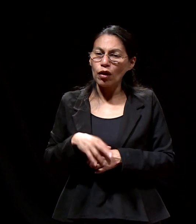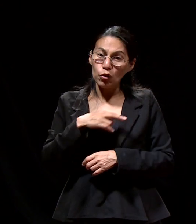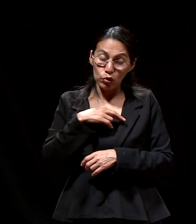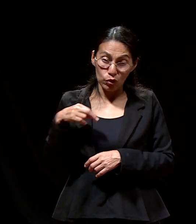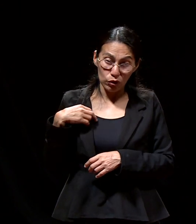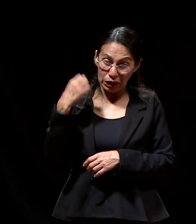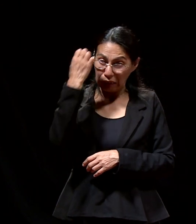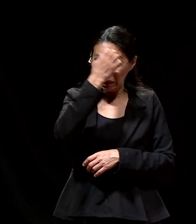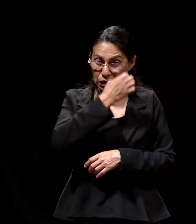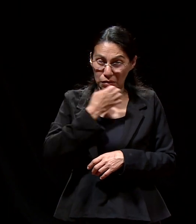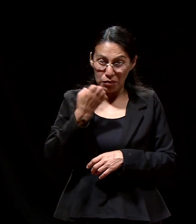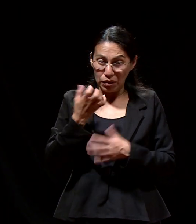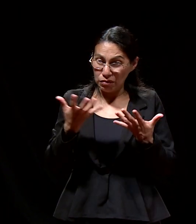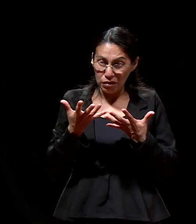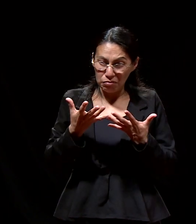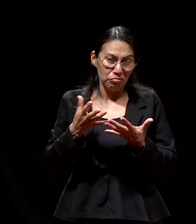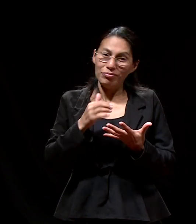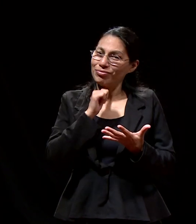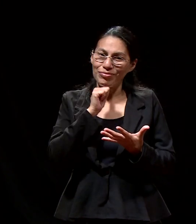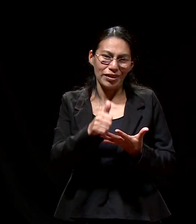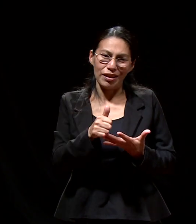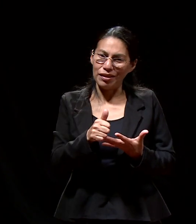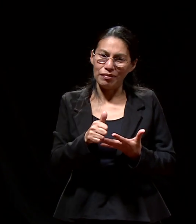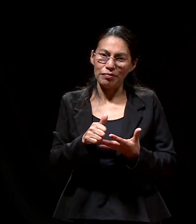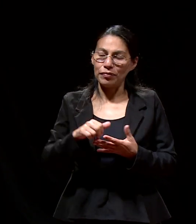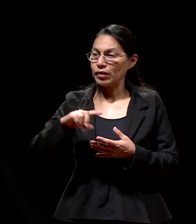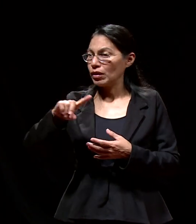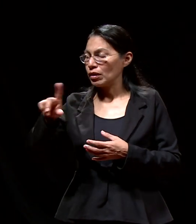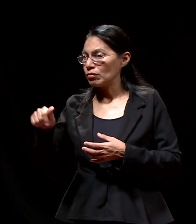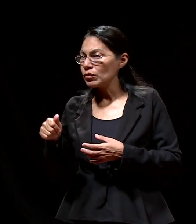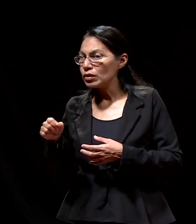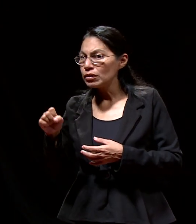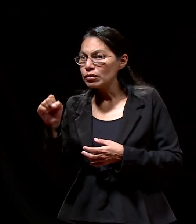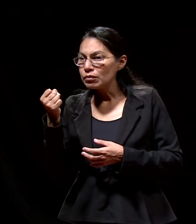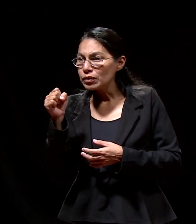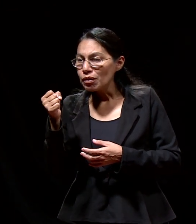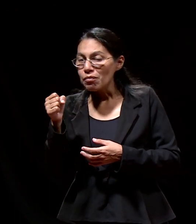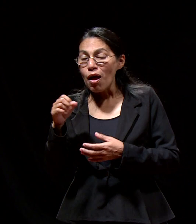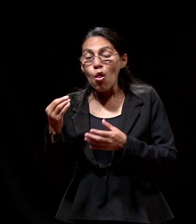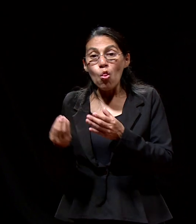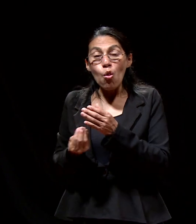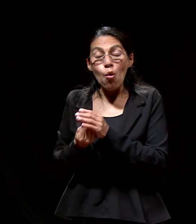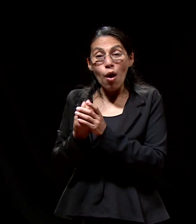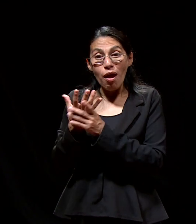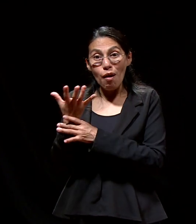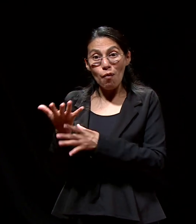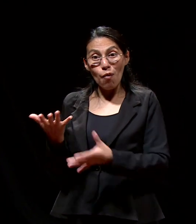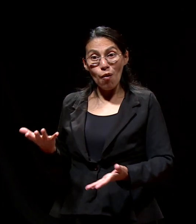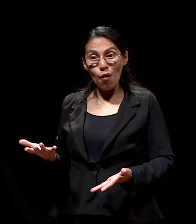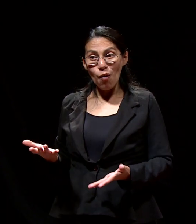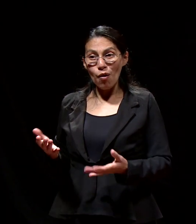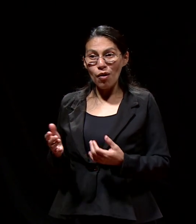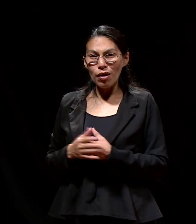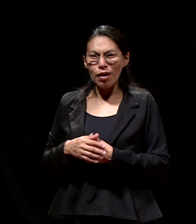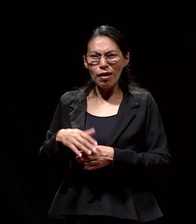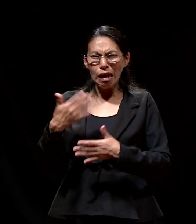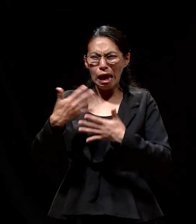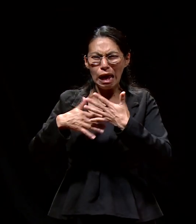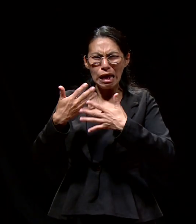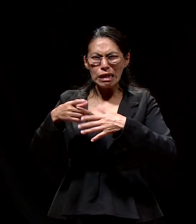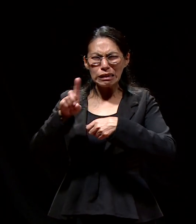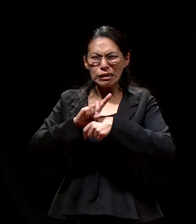llegó el mes de septiembre nos dieron los renovaron el contrato y a los 15 días me habla una